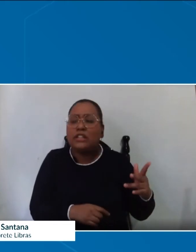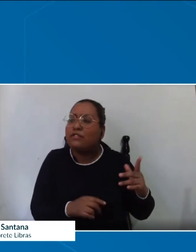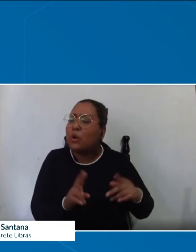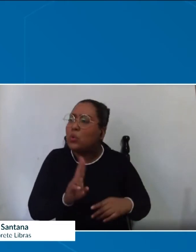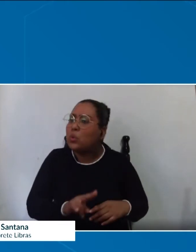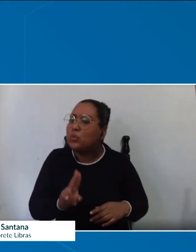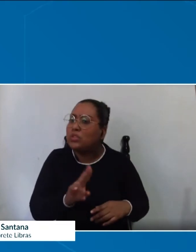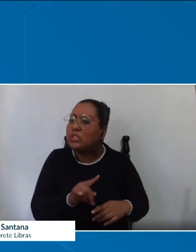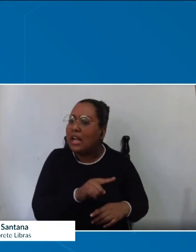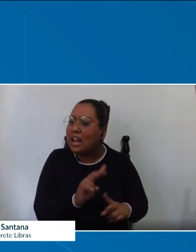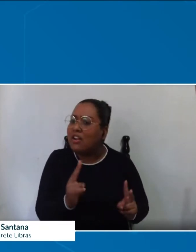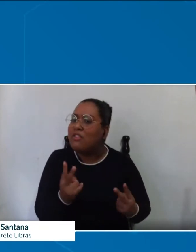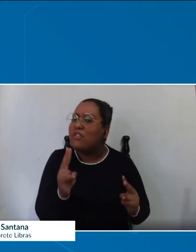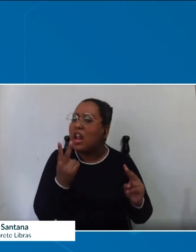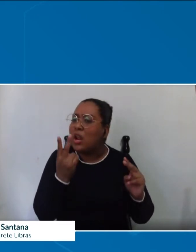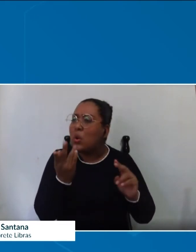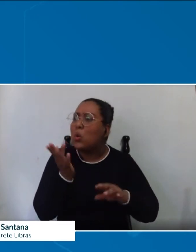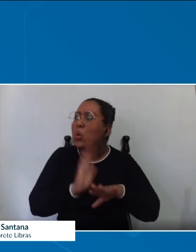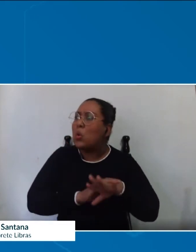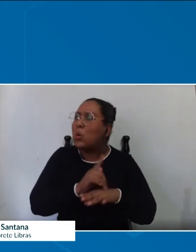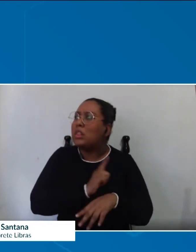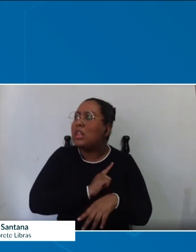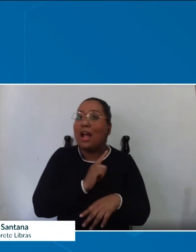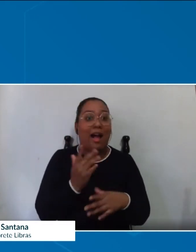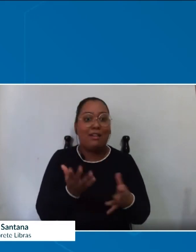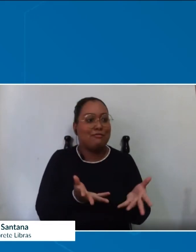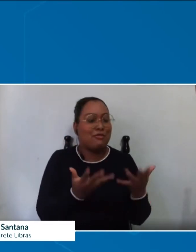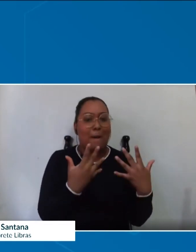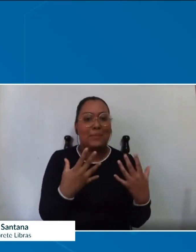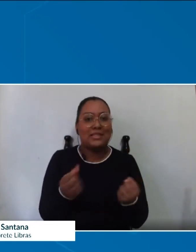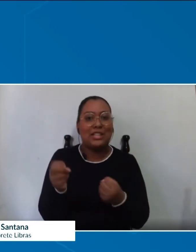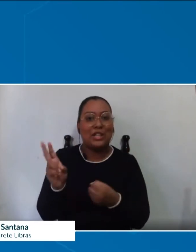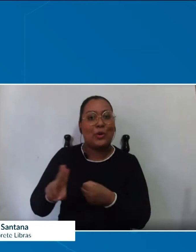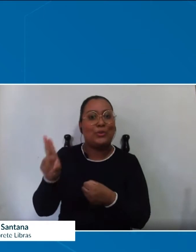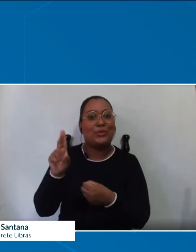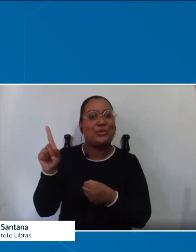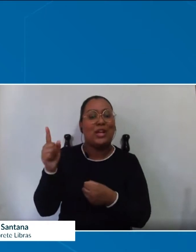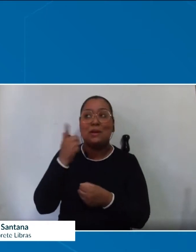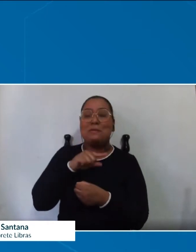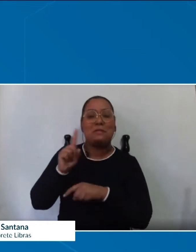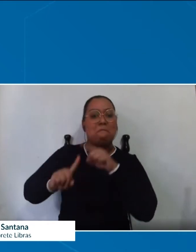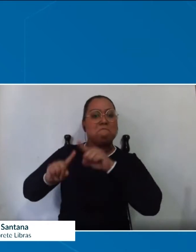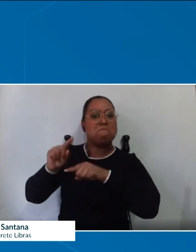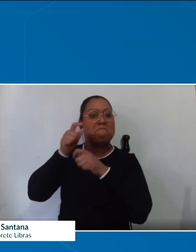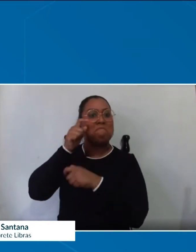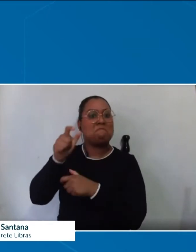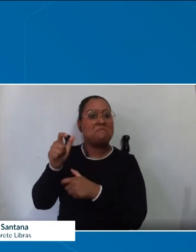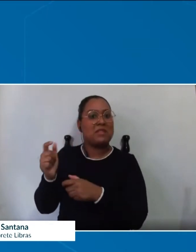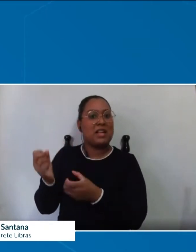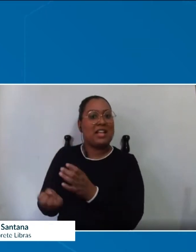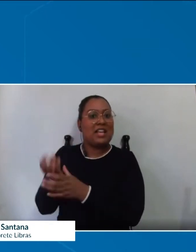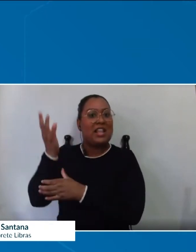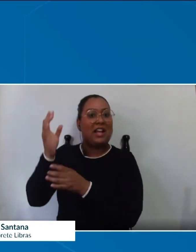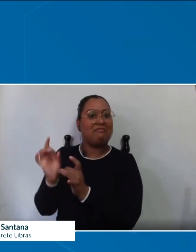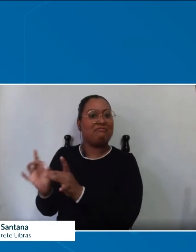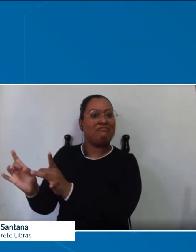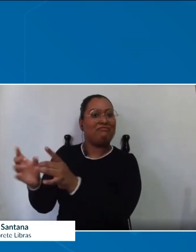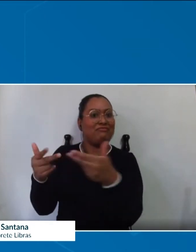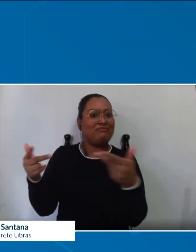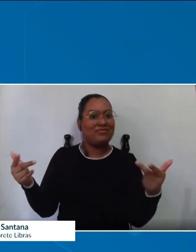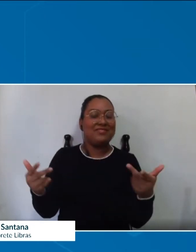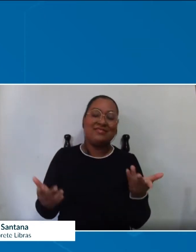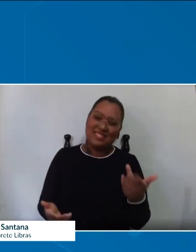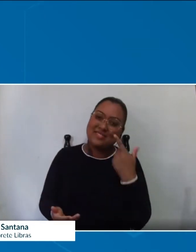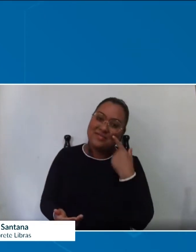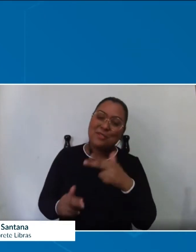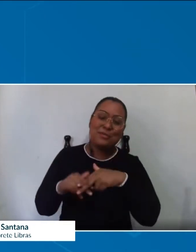que tem valor agregado baixo, ela começa a utilizar e às vezes até tem um produto muito interessante. Então, isso é muito